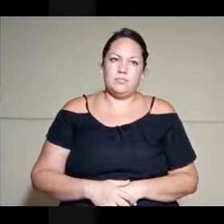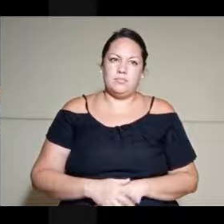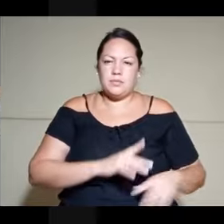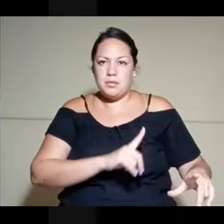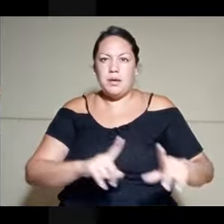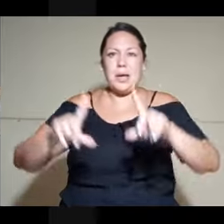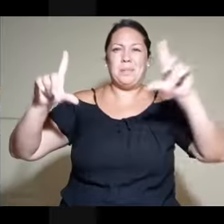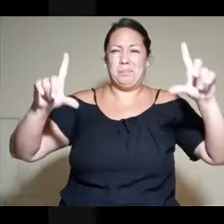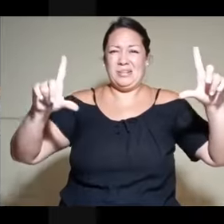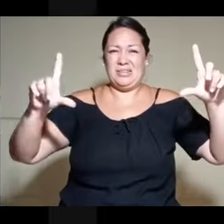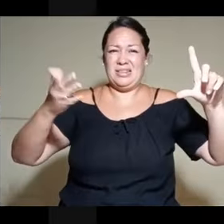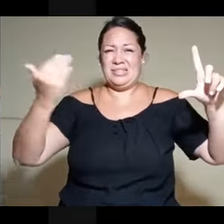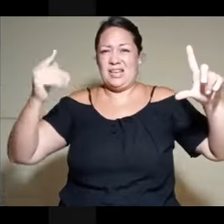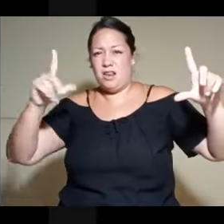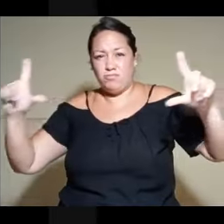no?